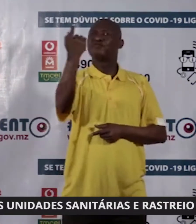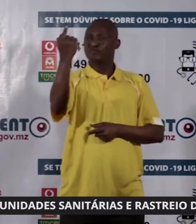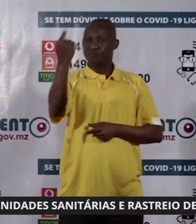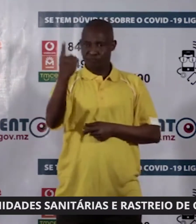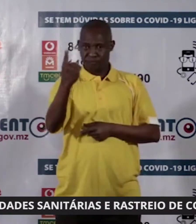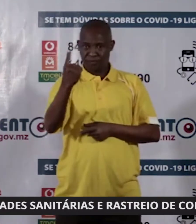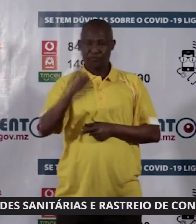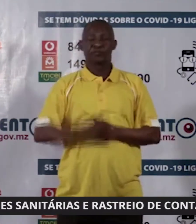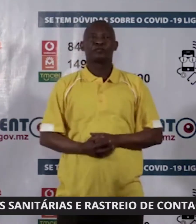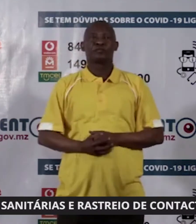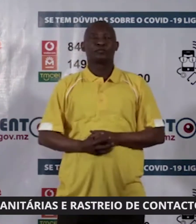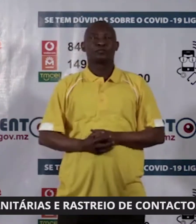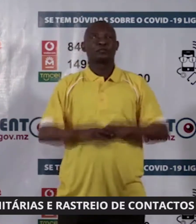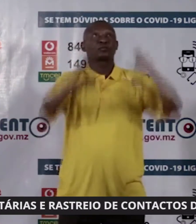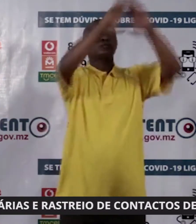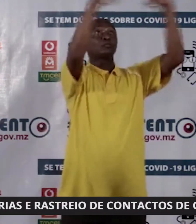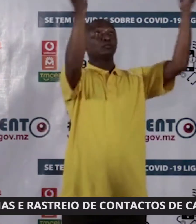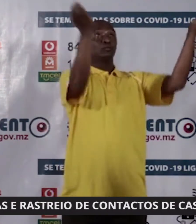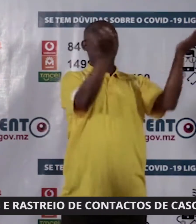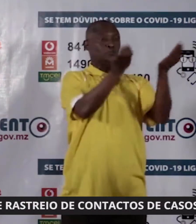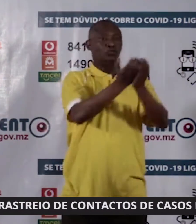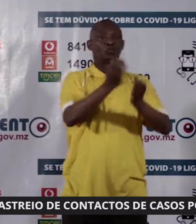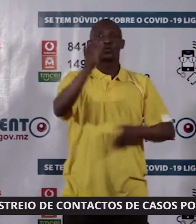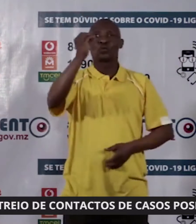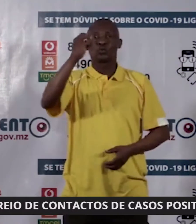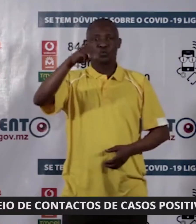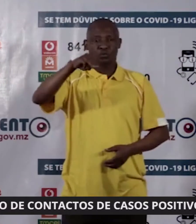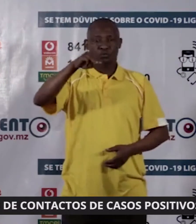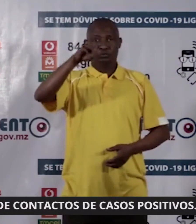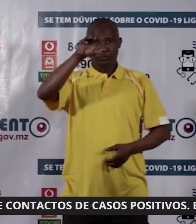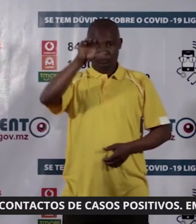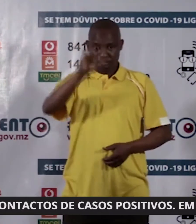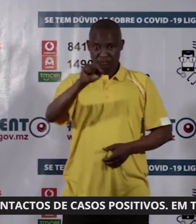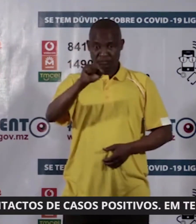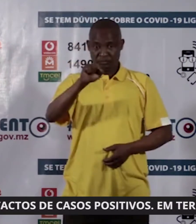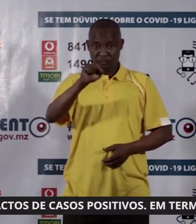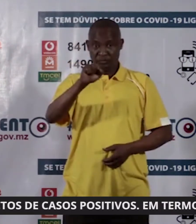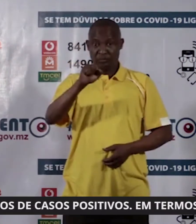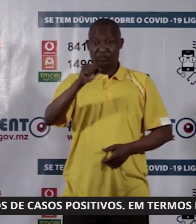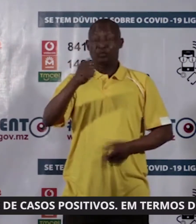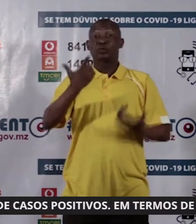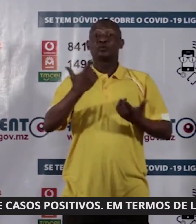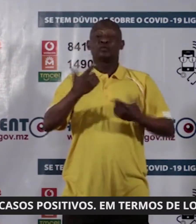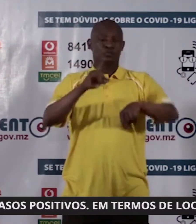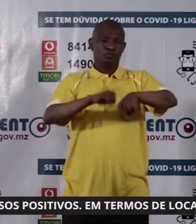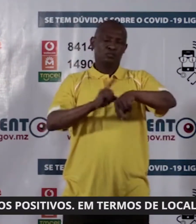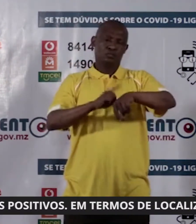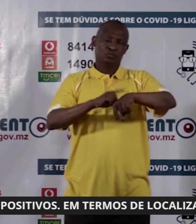com a Organização Mundial da Saúde, até as 24 horas do dia 16 de agosto de